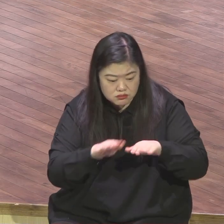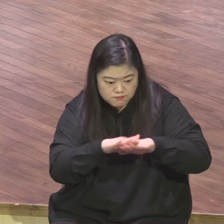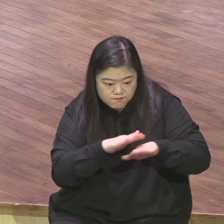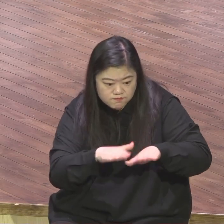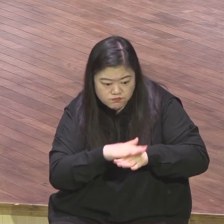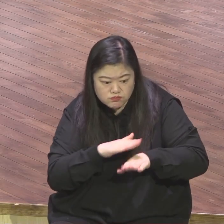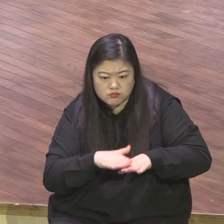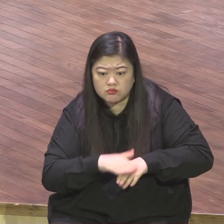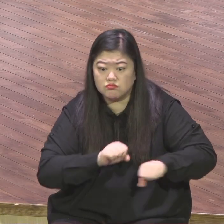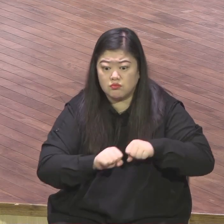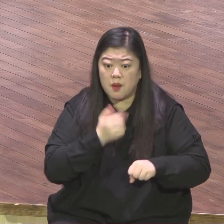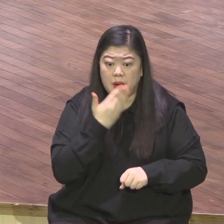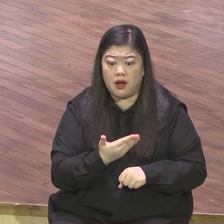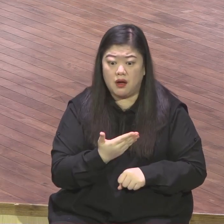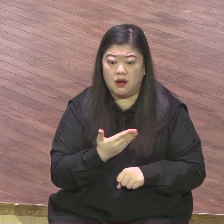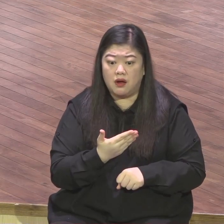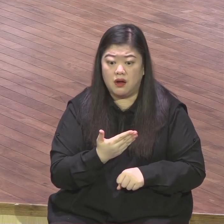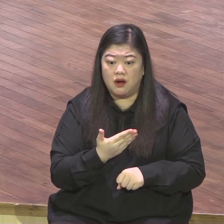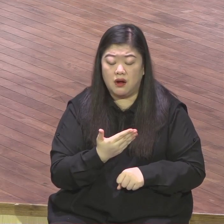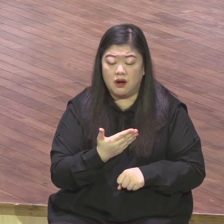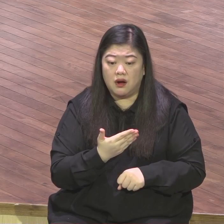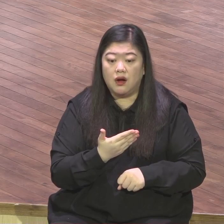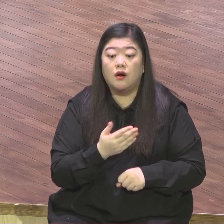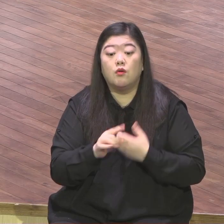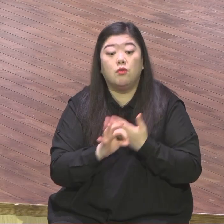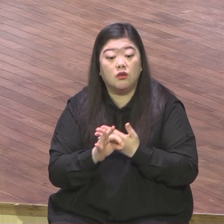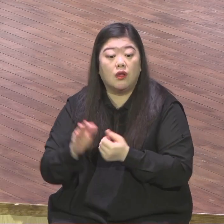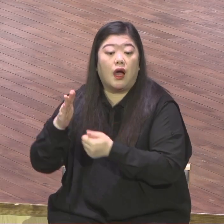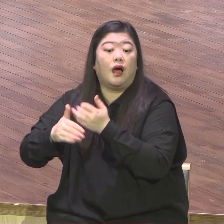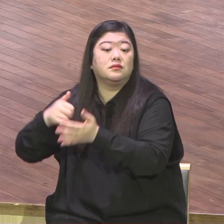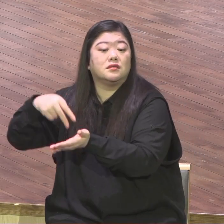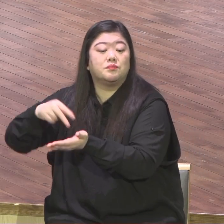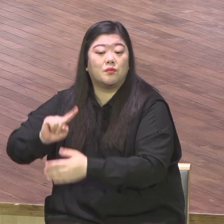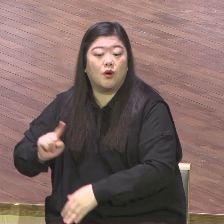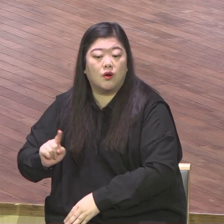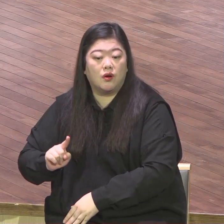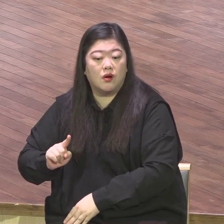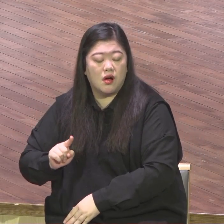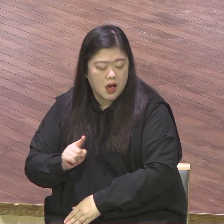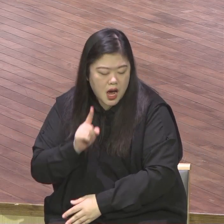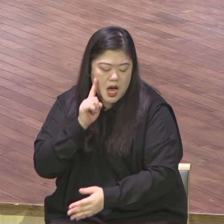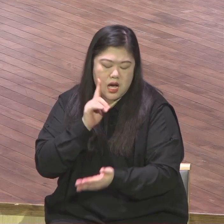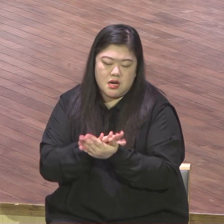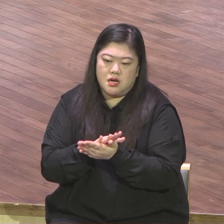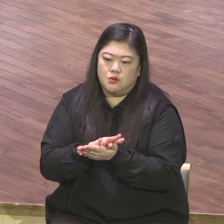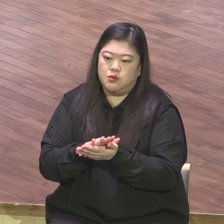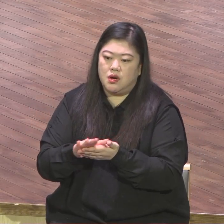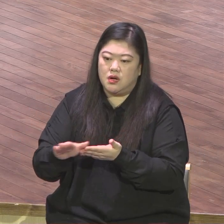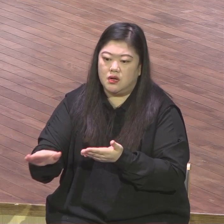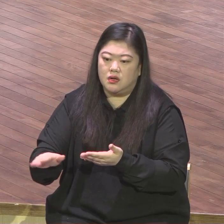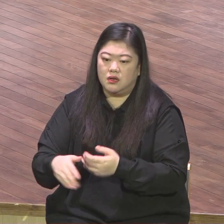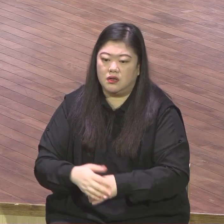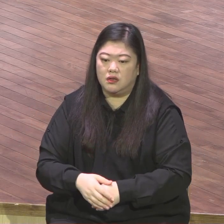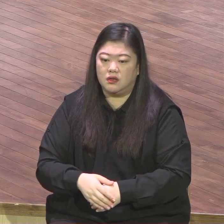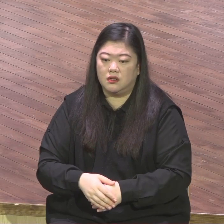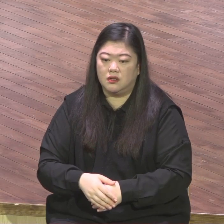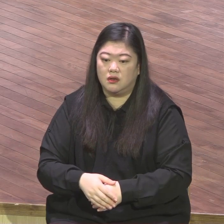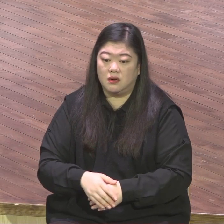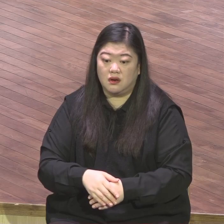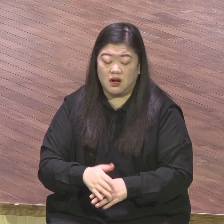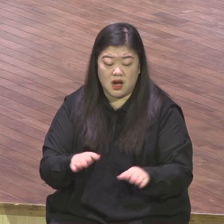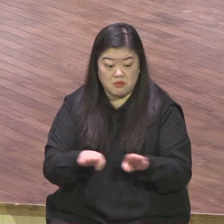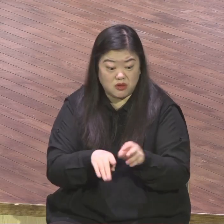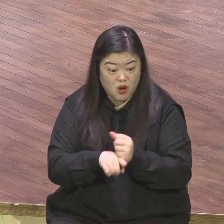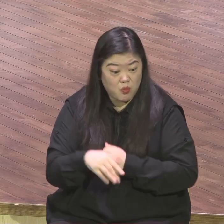양을 찾아서 그렇게 가는 그 목자의 심정, 응? 이 낙심된다, 시험된다 얼마나 많습니까?